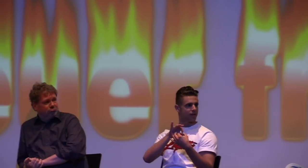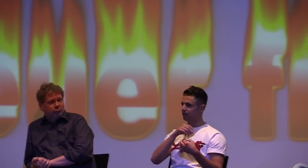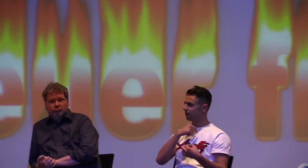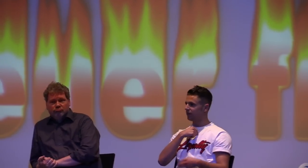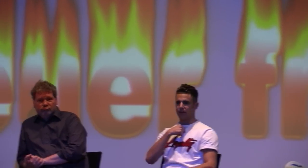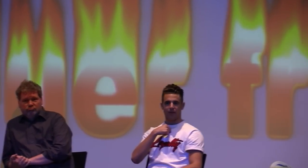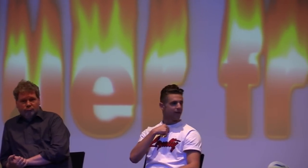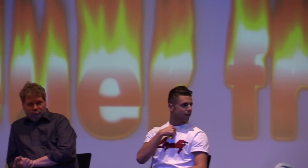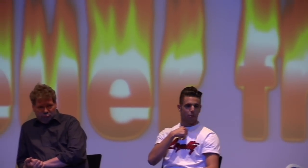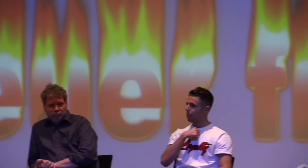nachdenken.